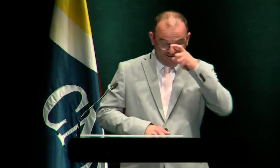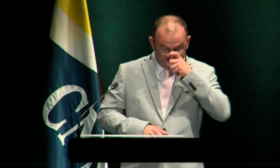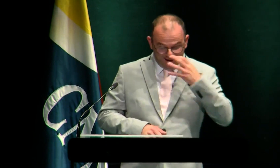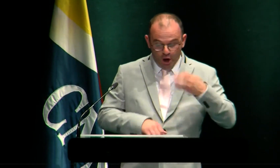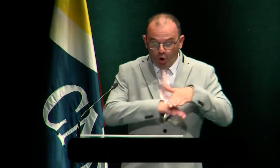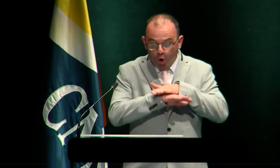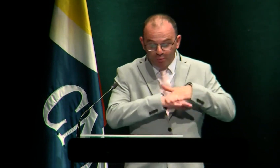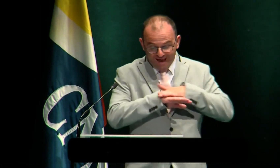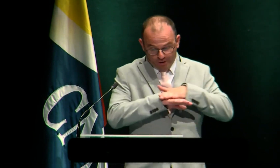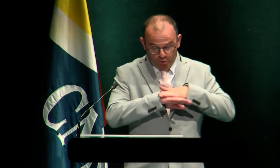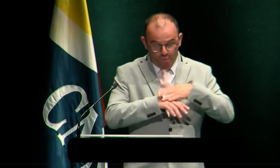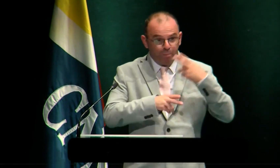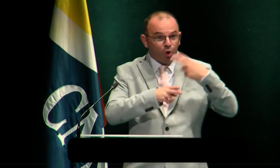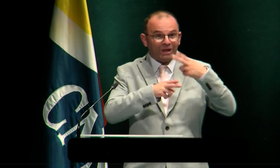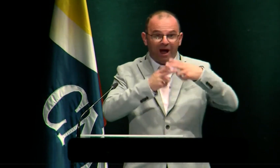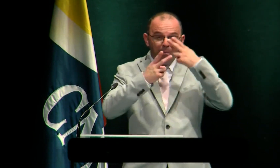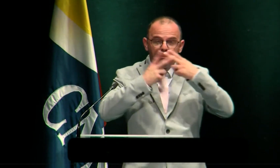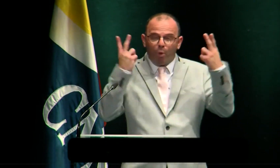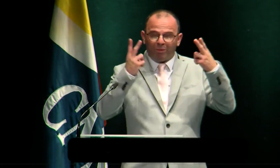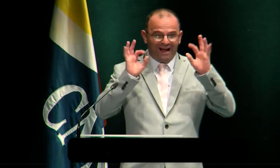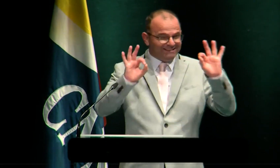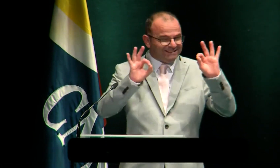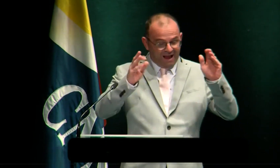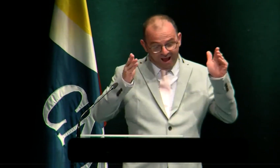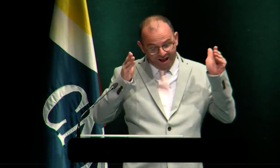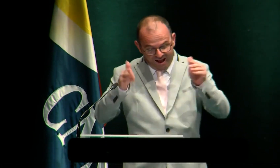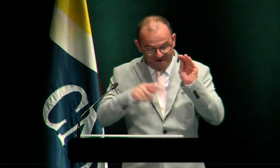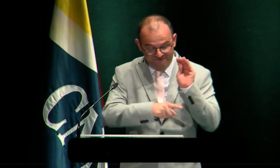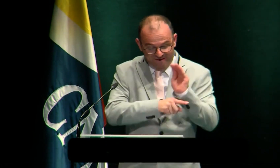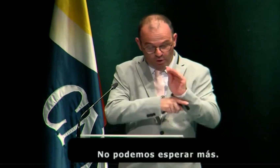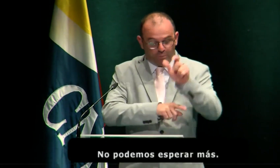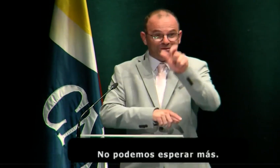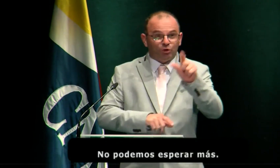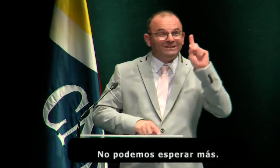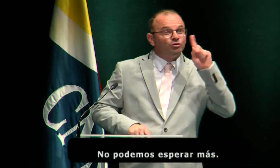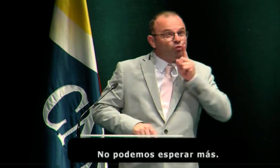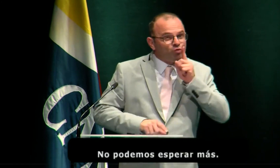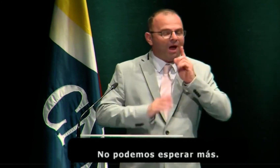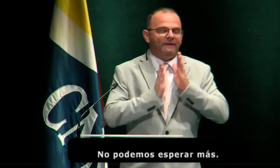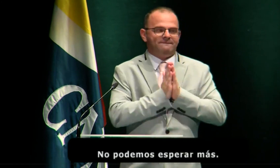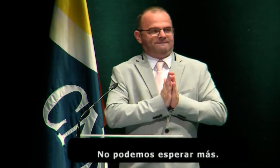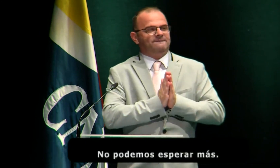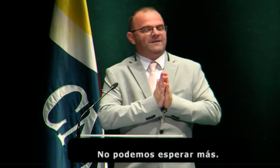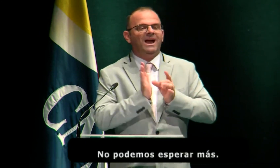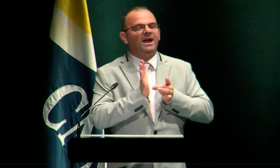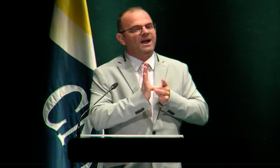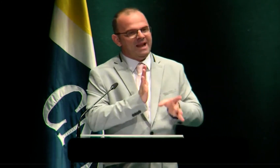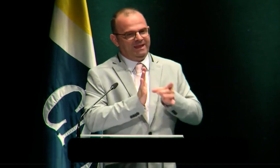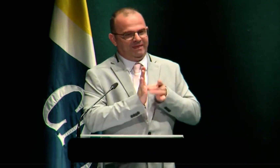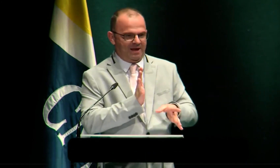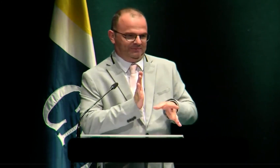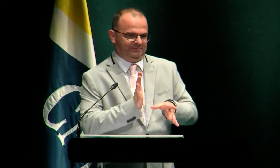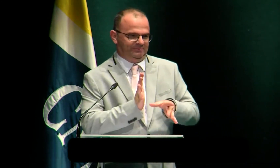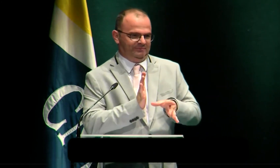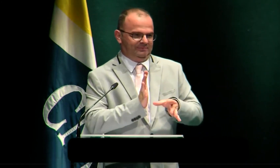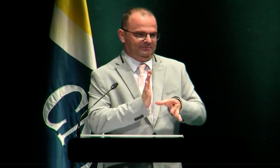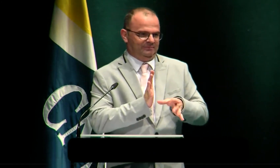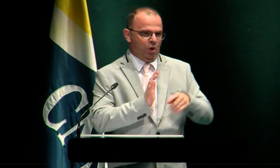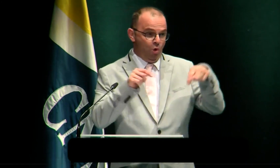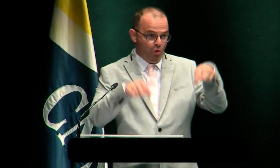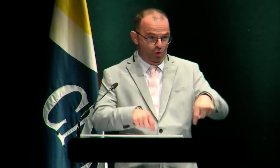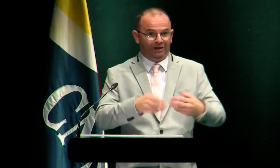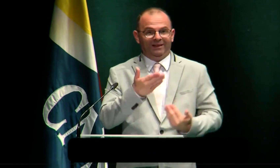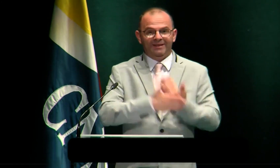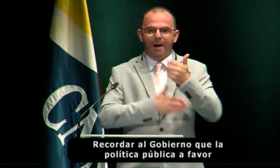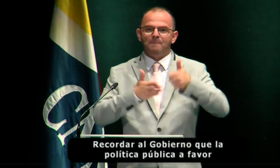No podemos esperar más. Recordar al Gobierno que la política pública a favor de las personas sordas tiene que ser